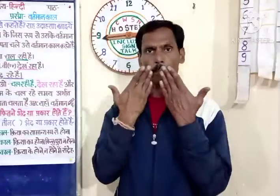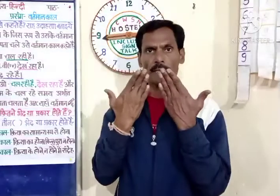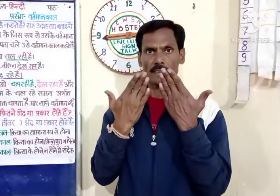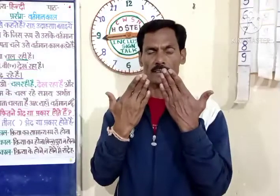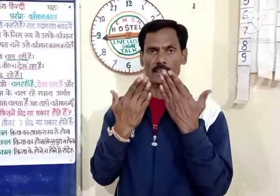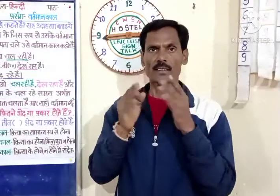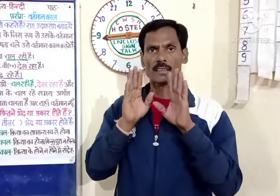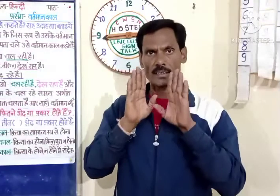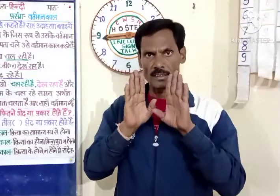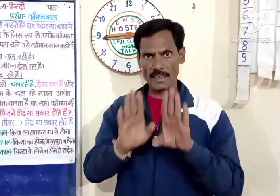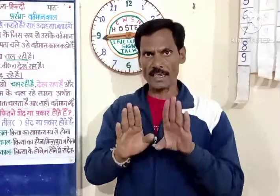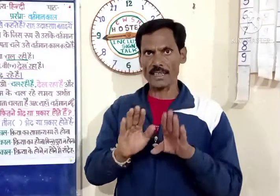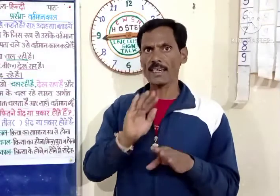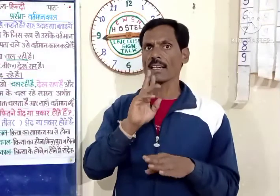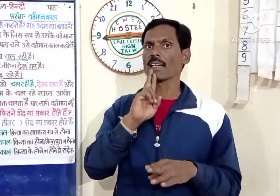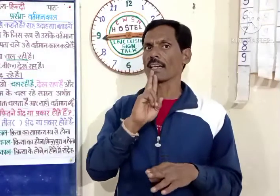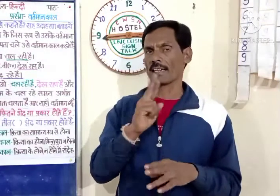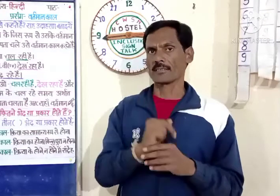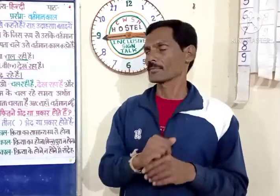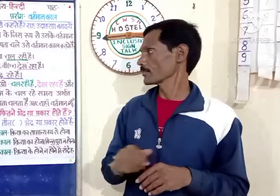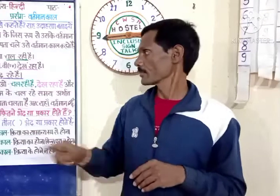पढ़ रहे हैं।